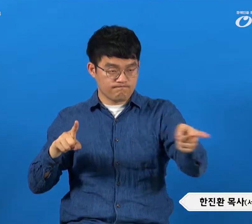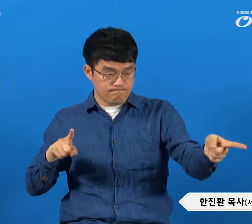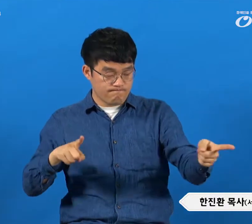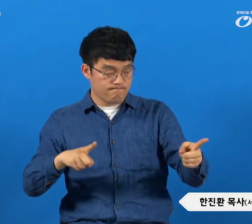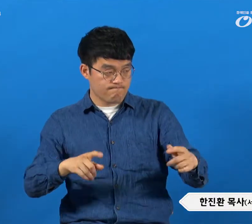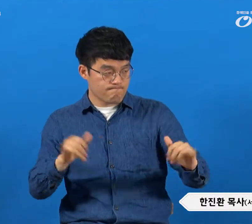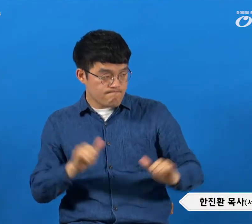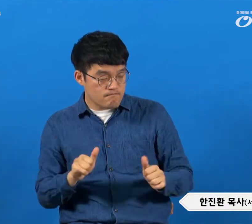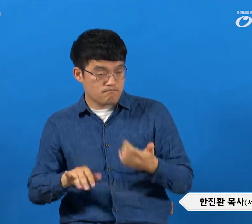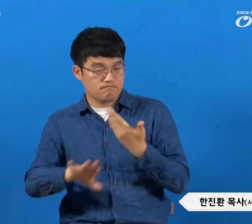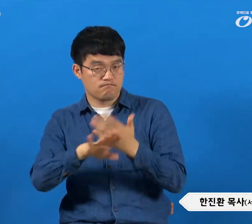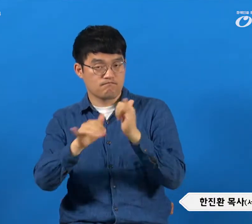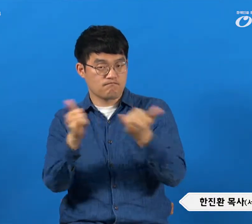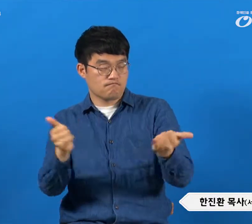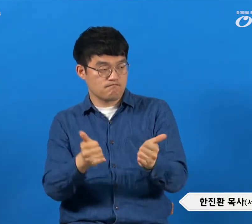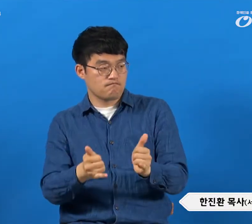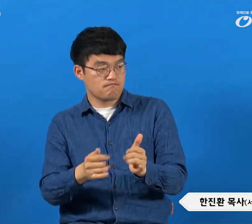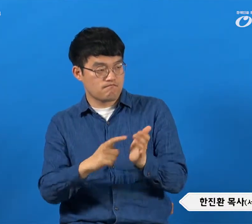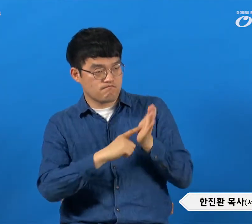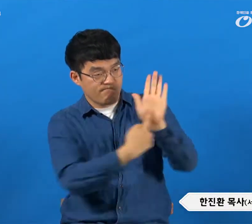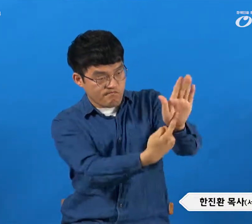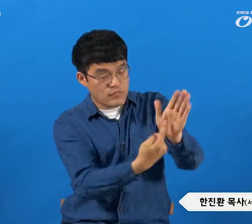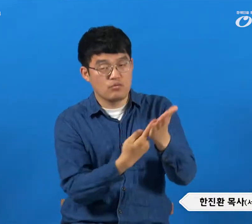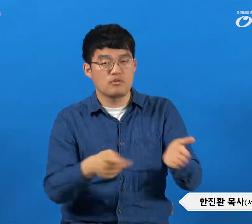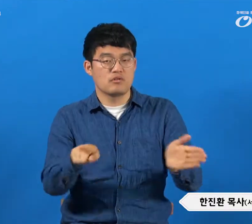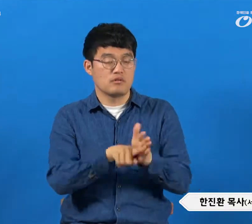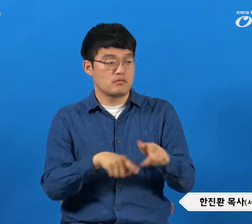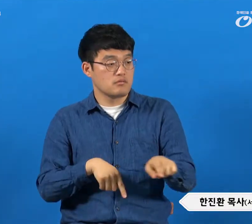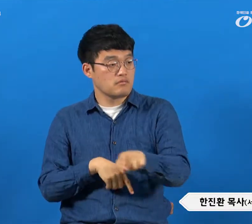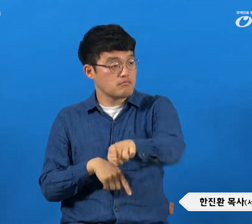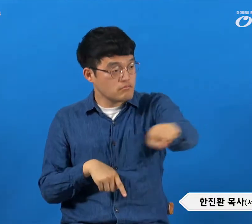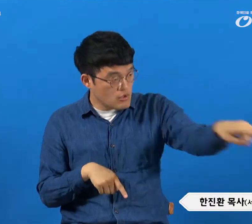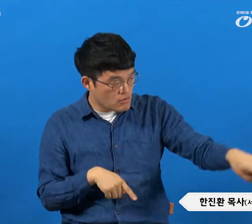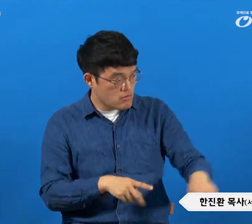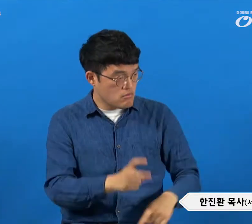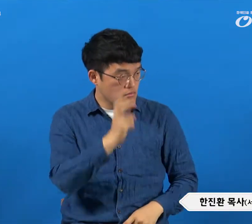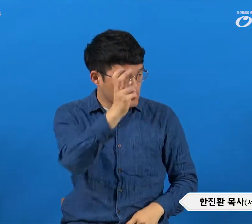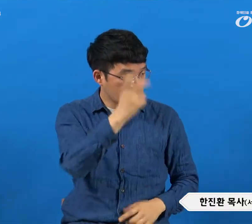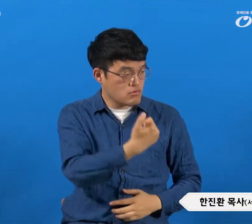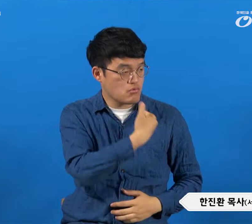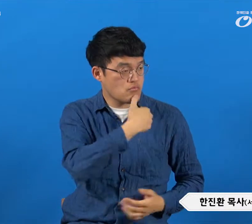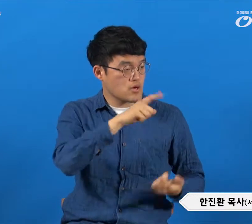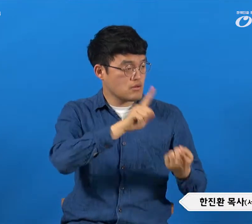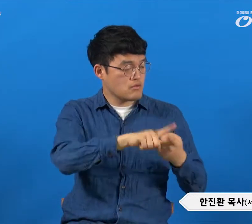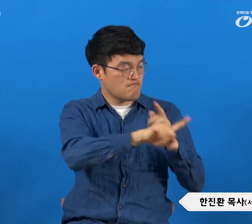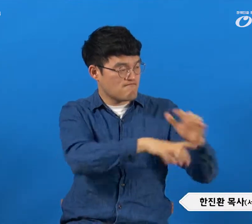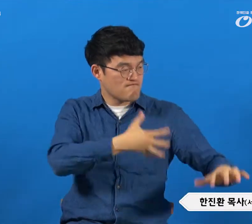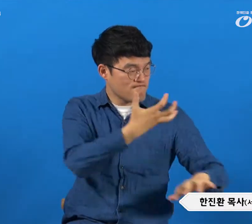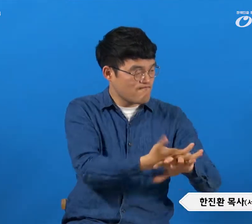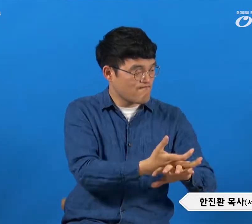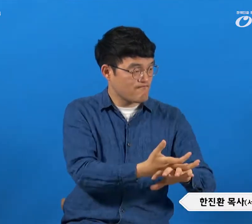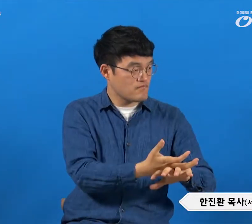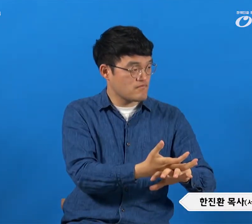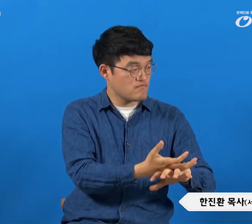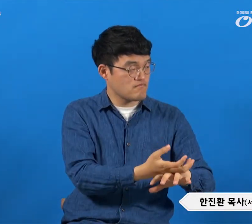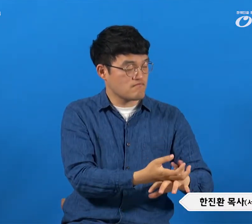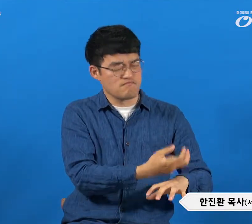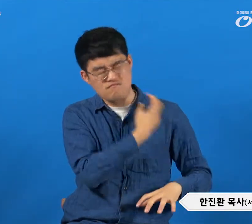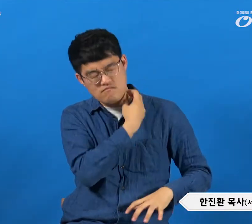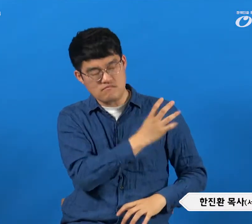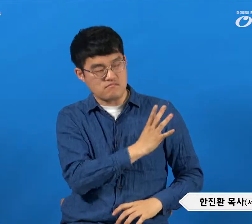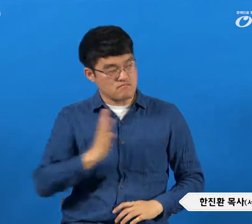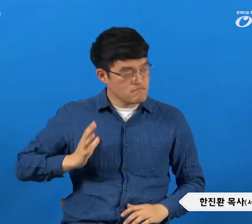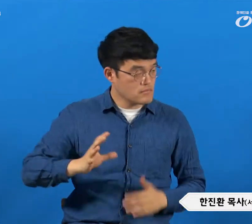노리는 것입니다. 수많은 구경꾼들 앞에서 너희들도 로마에 대해서 반역하면 이 사람처럼